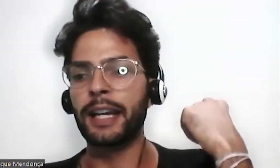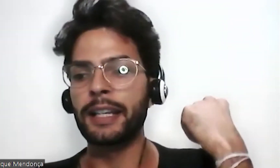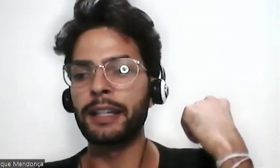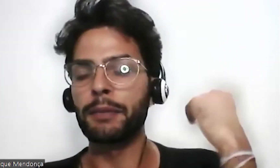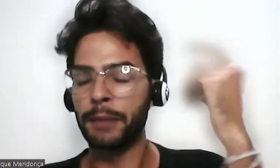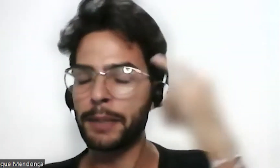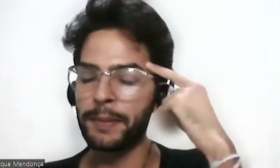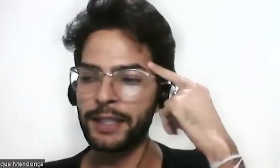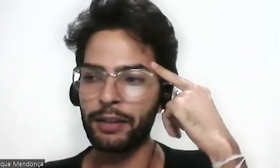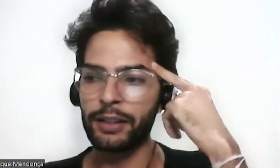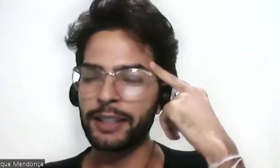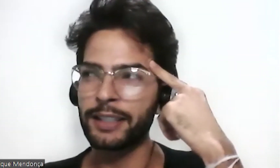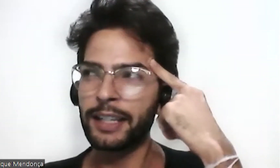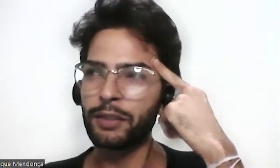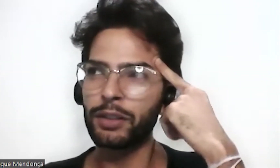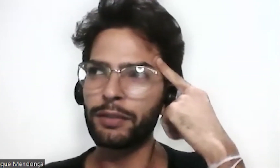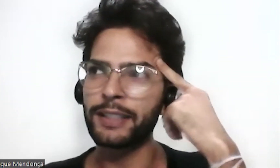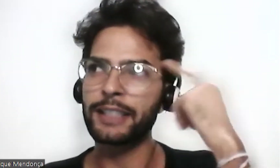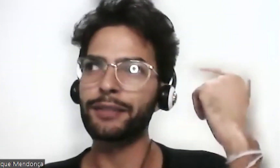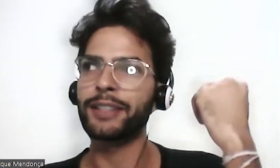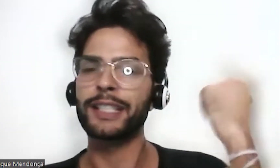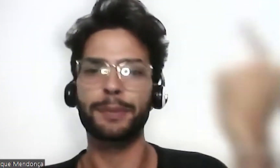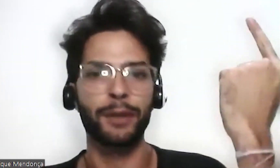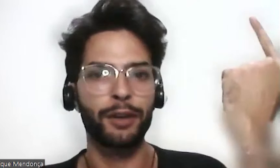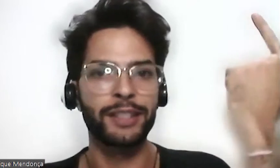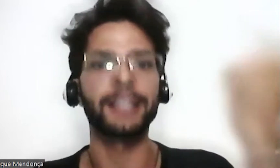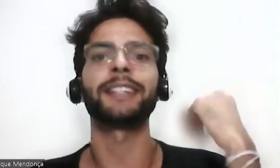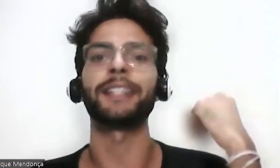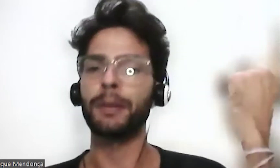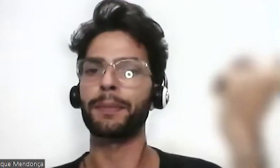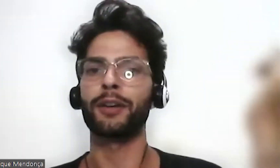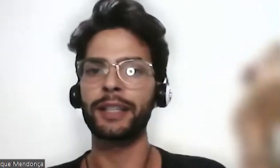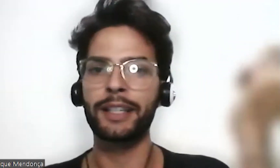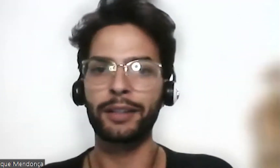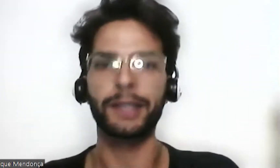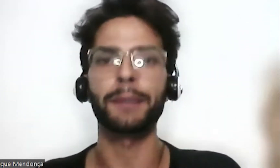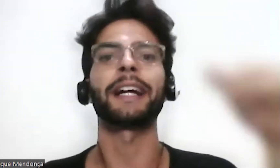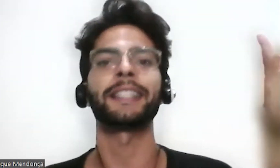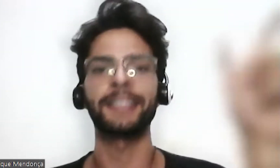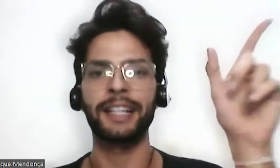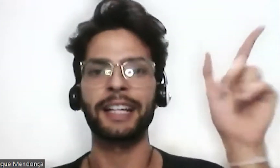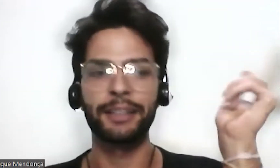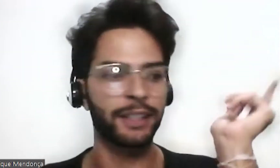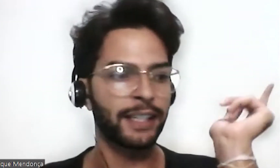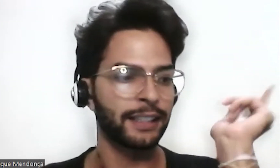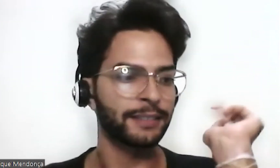aí eu parei para pensar agora, né? Será que quando a gente fazia as provas, ela tinha uma prova que contemplasse a língua dela,